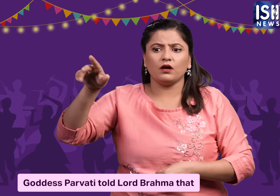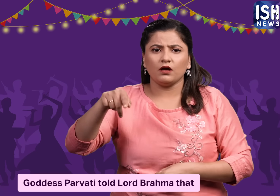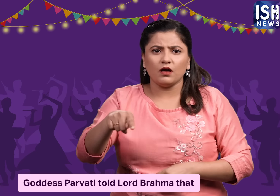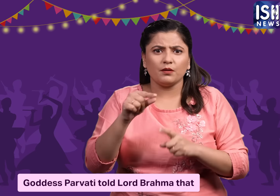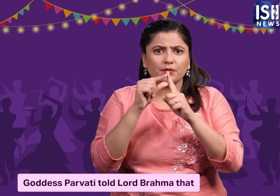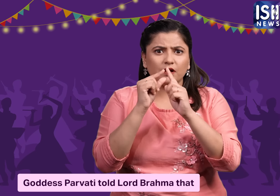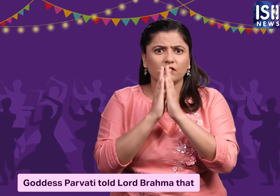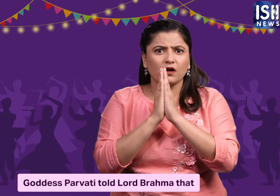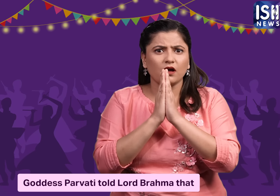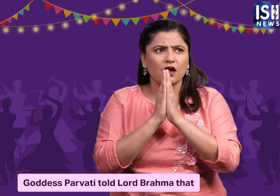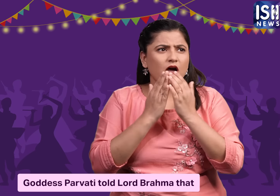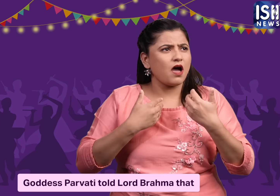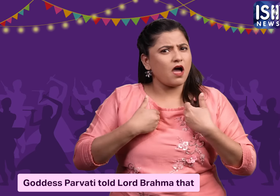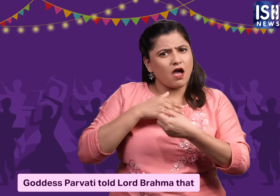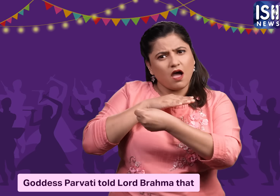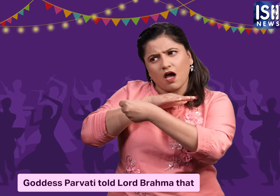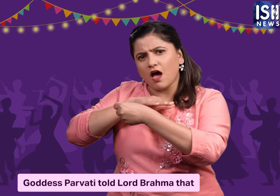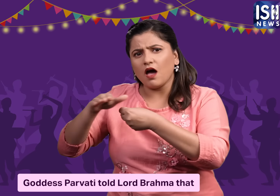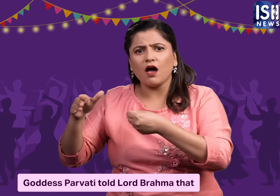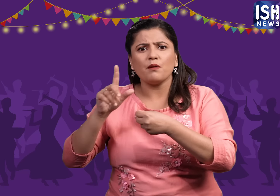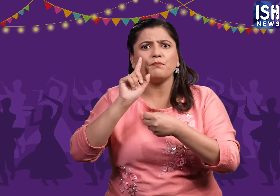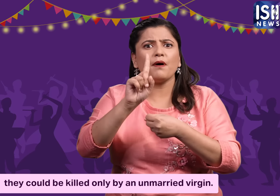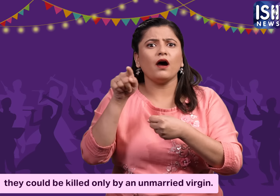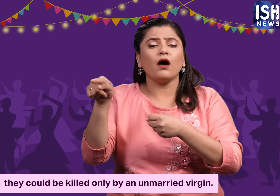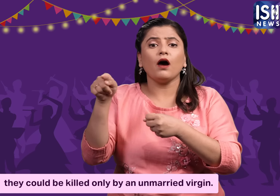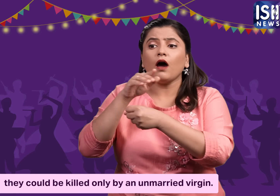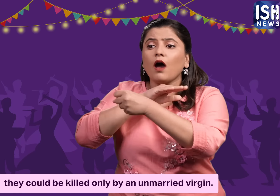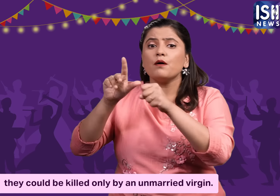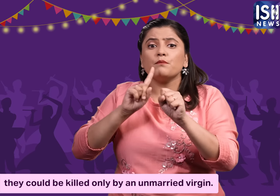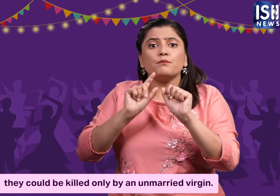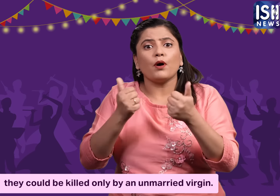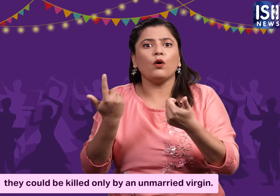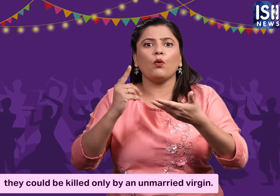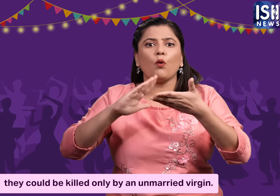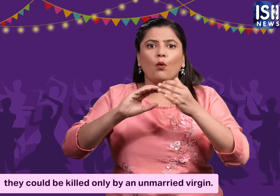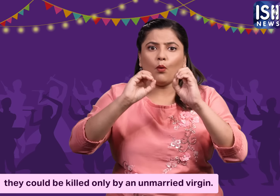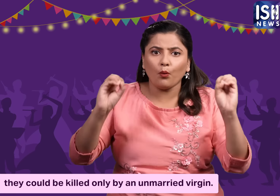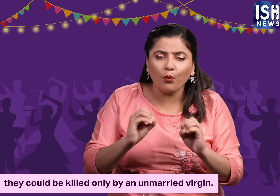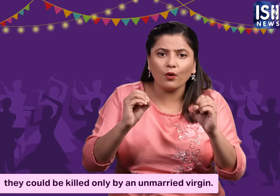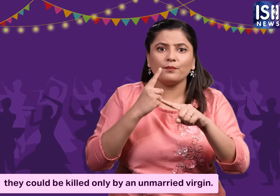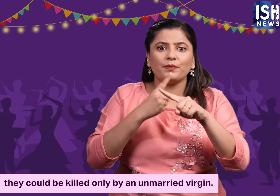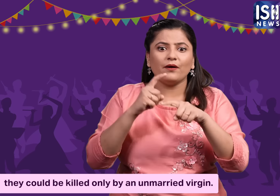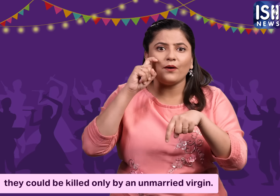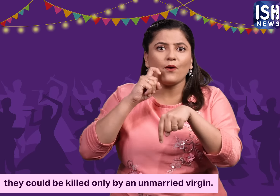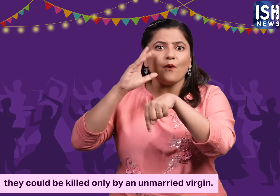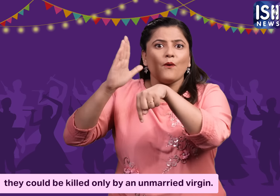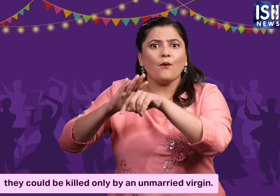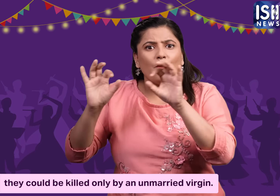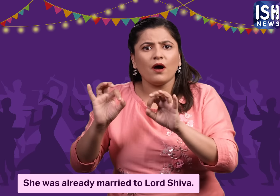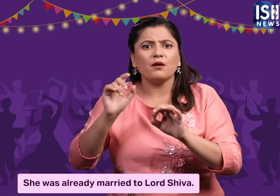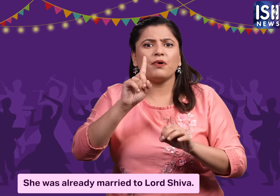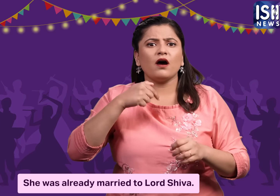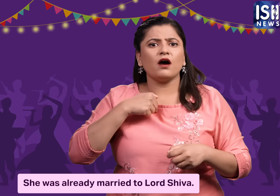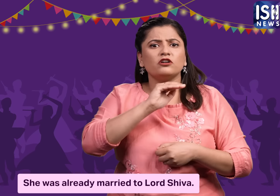देवी पार्वती ने ब्रह्मदेव से कहा कि उन दोनों को केवल अविवाहित कुंवारी द्वारा ही मारा जा सकता है। उनका